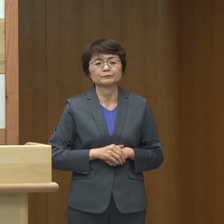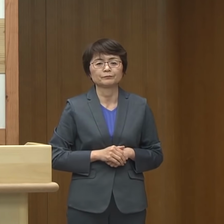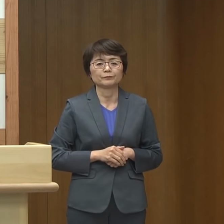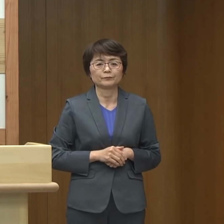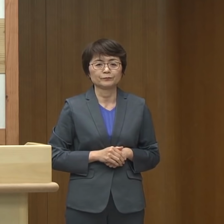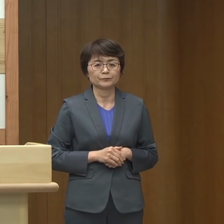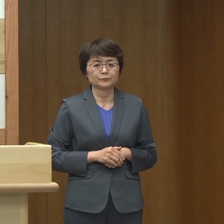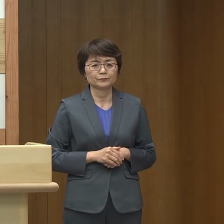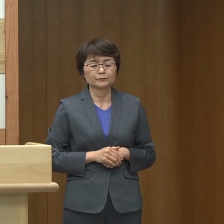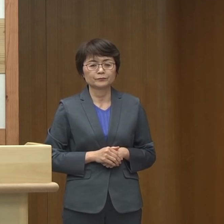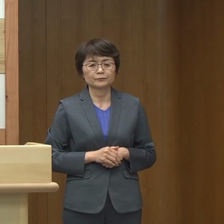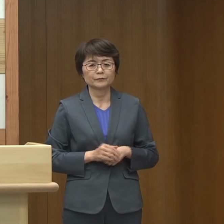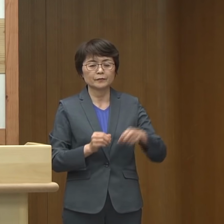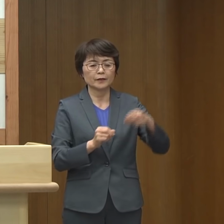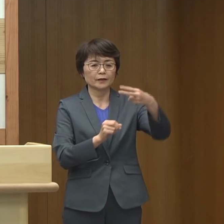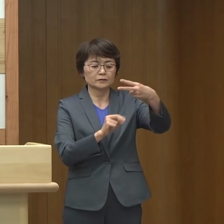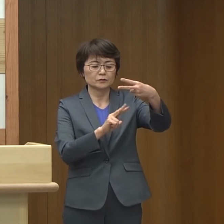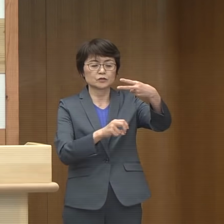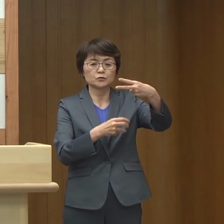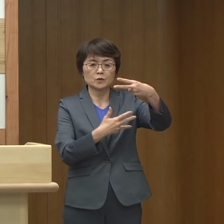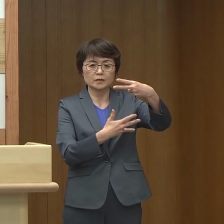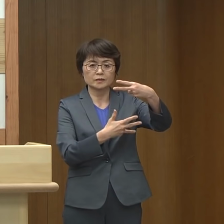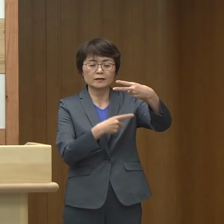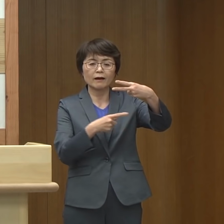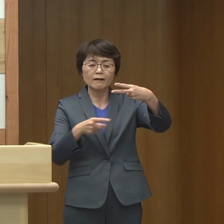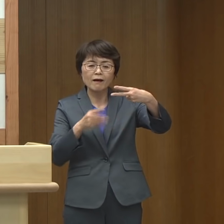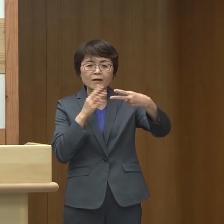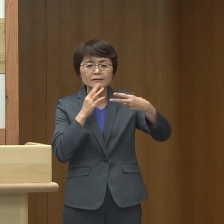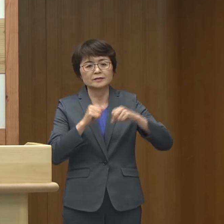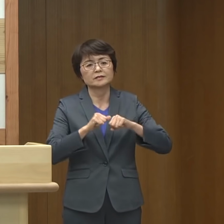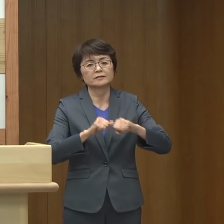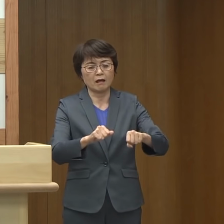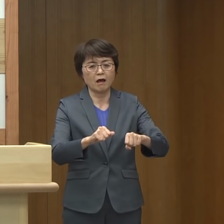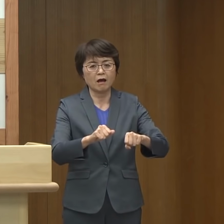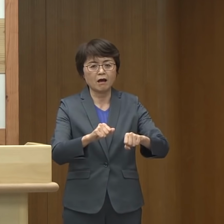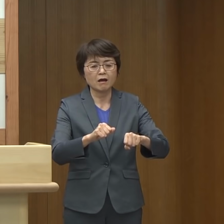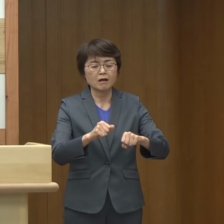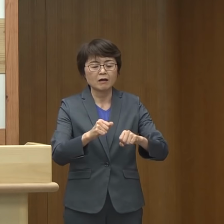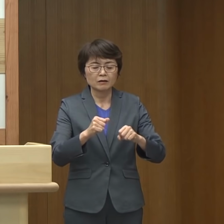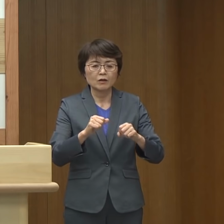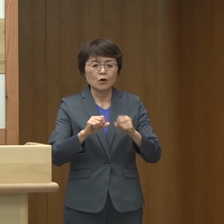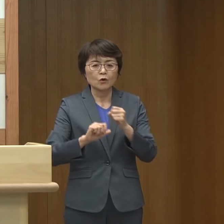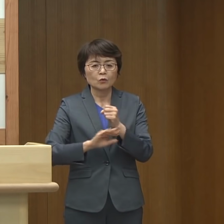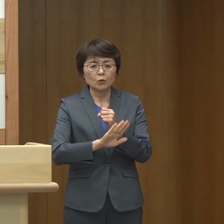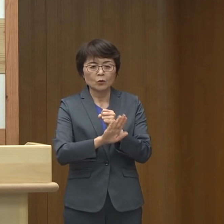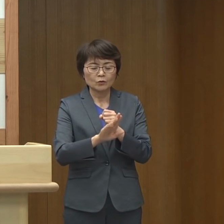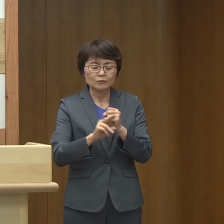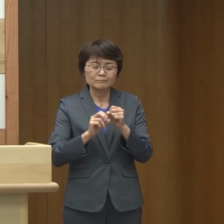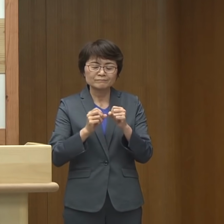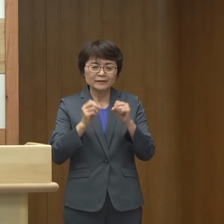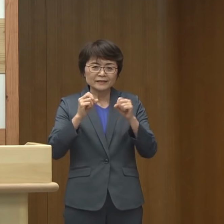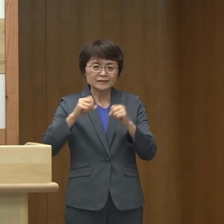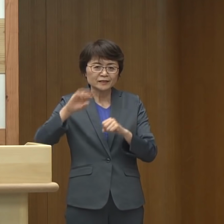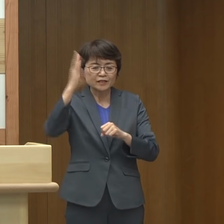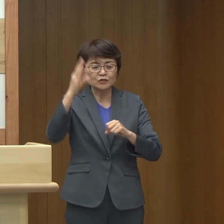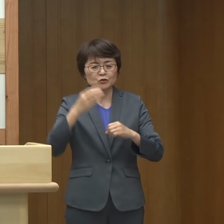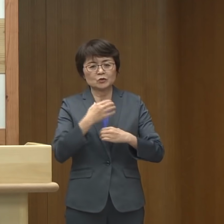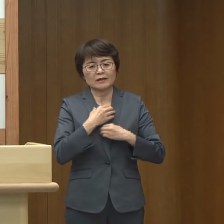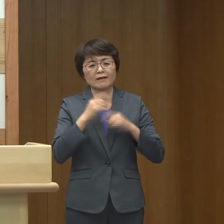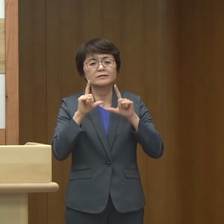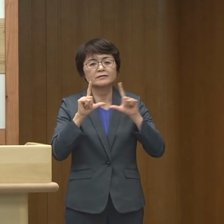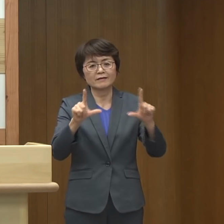。2月の28日から実施をして、まいりました新型コロナウイルス、緊急事態宣言で